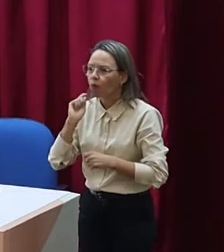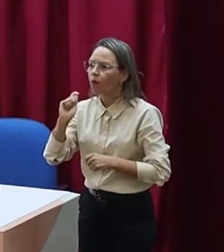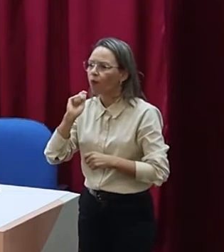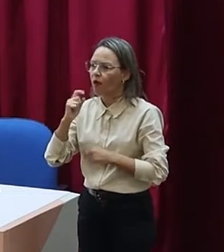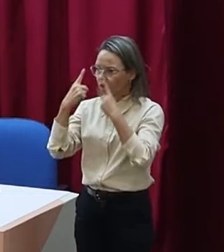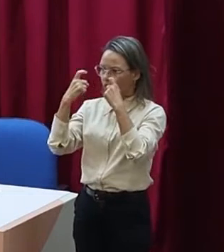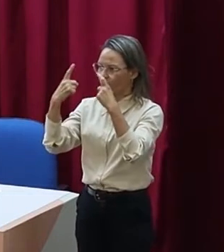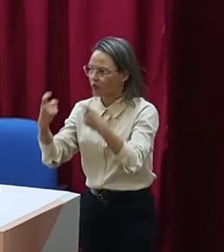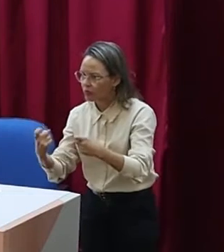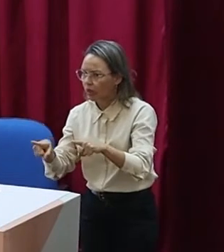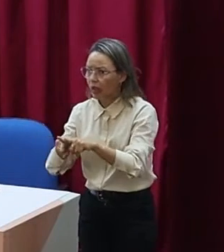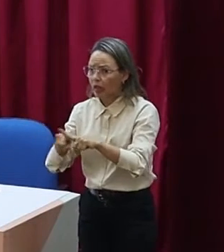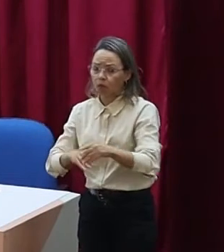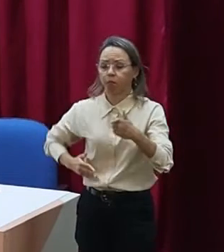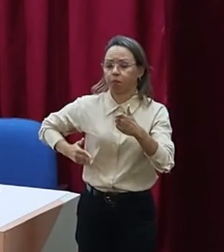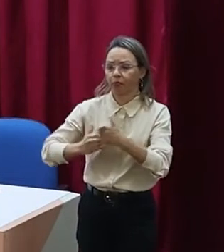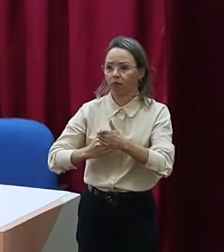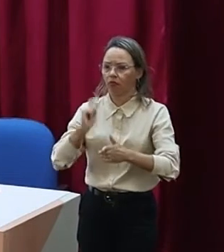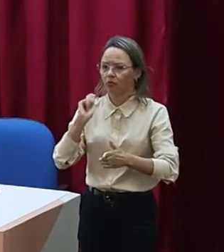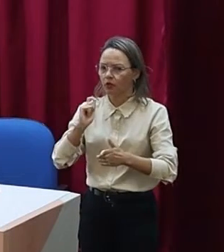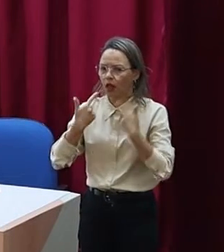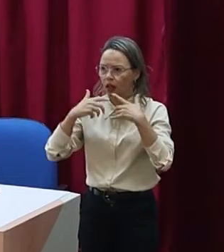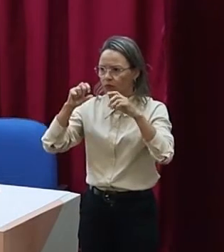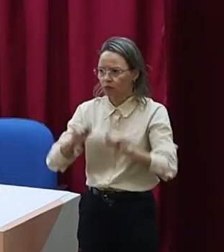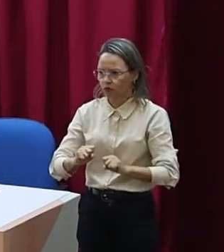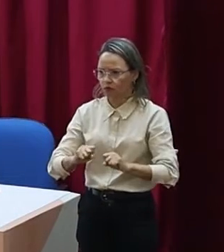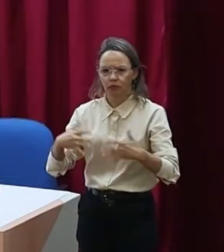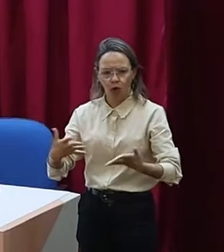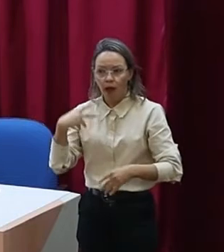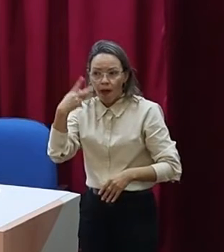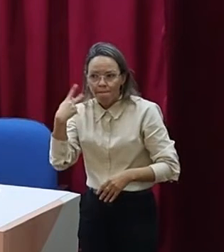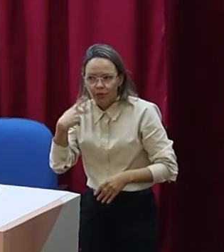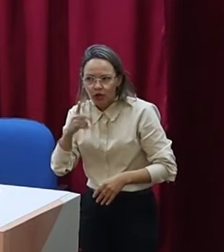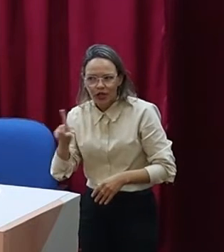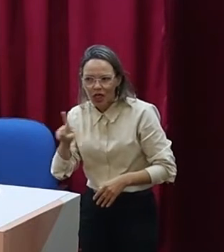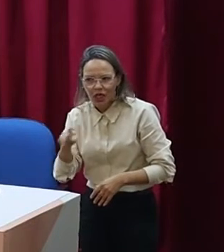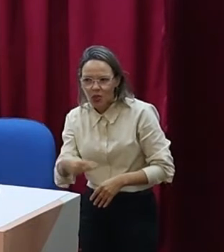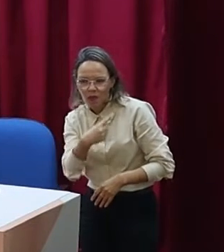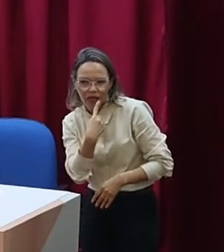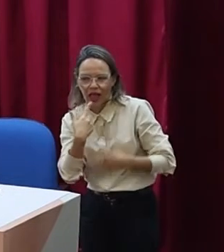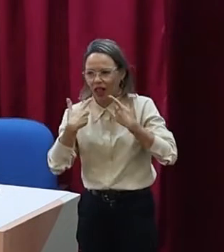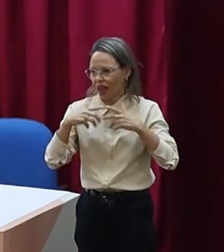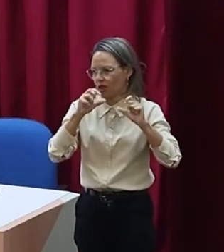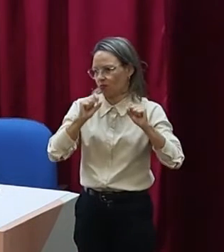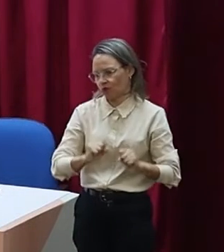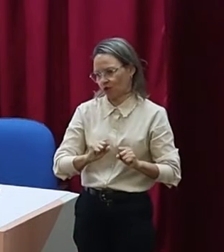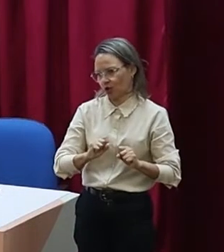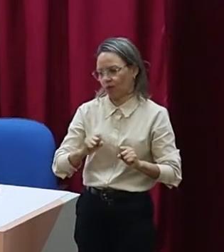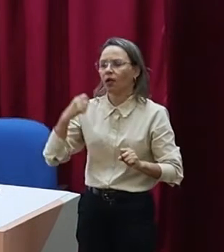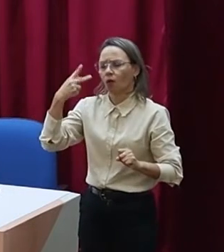né? E a própria barreira linguística. Então, a política aqui não é necessariamente linguística. Aqui é uma política que